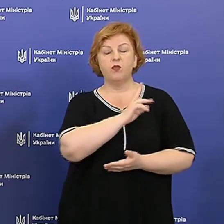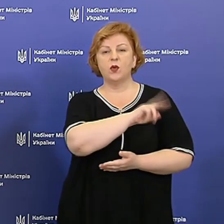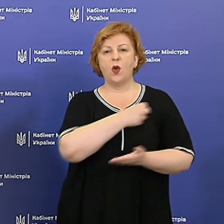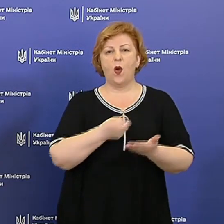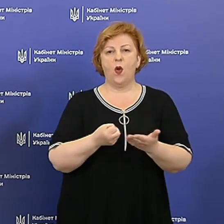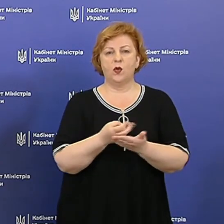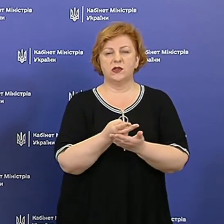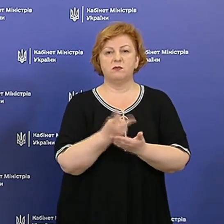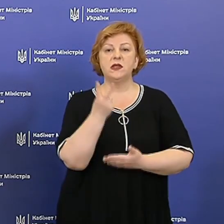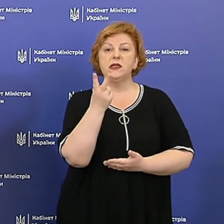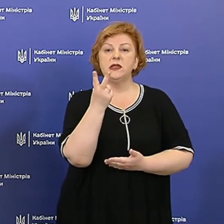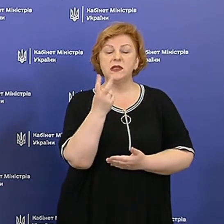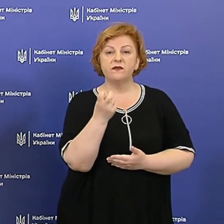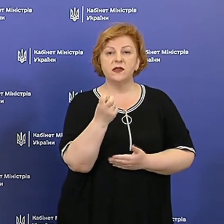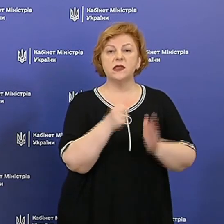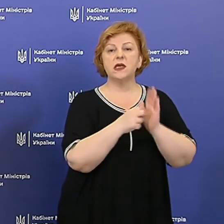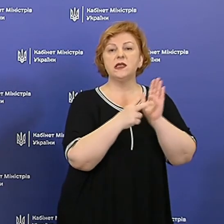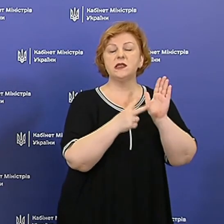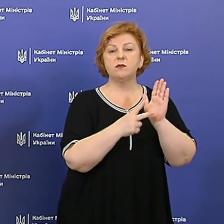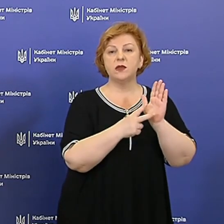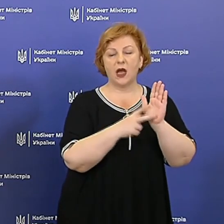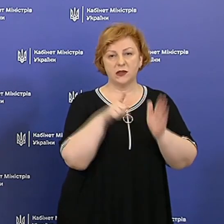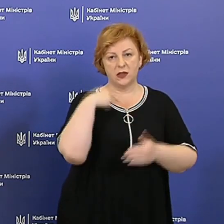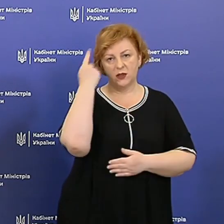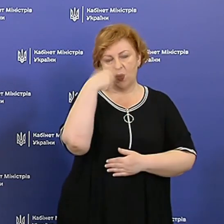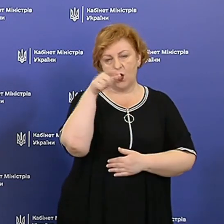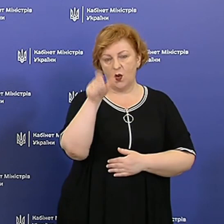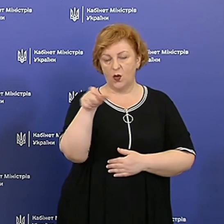госпіталізовано 217 осіб.